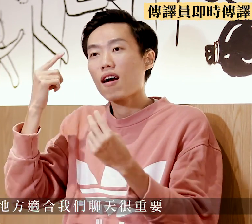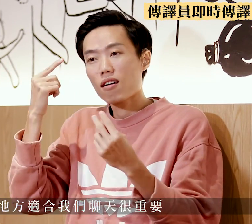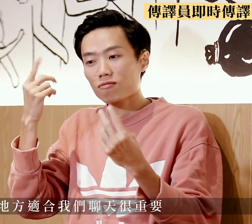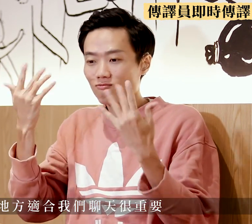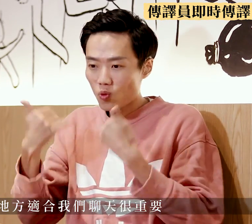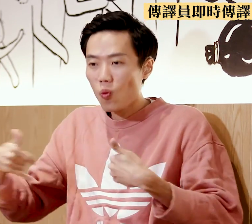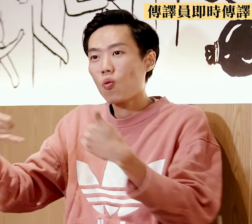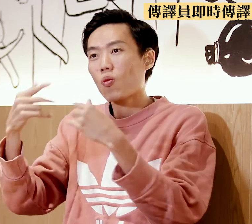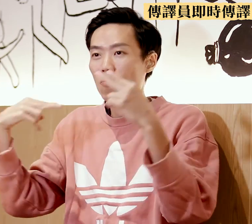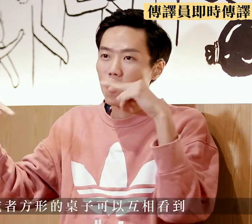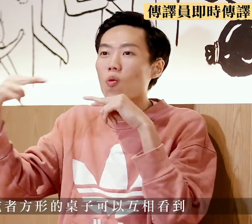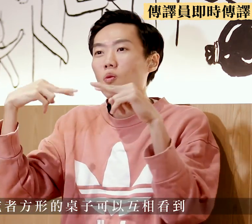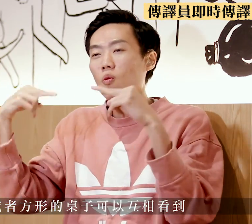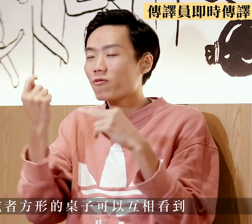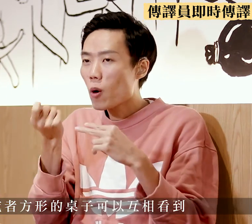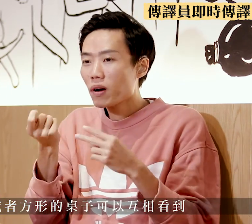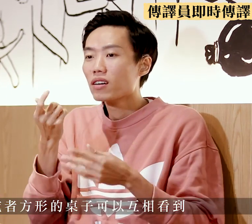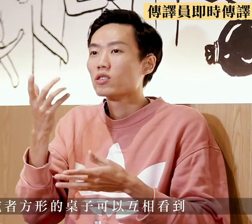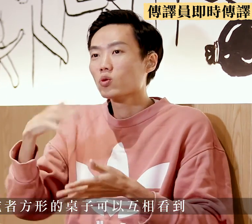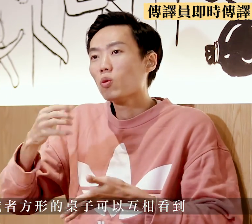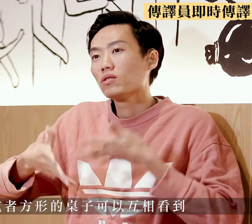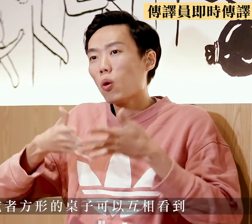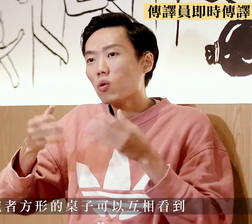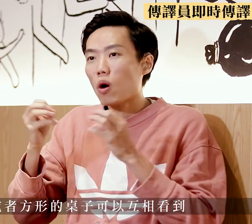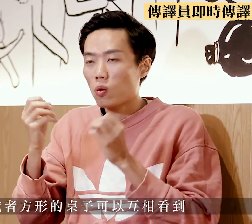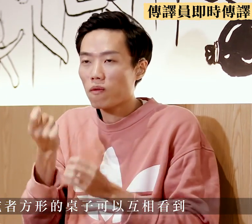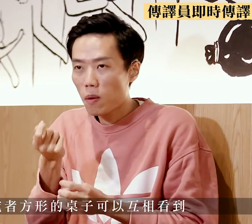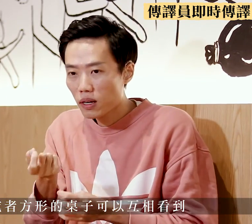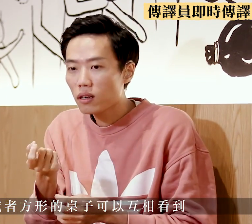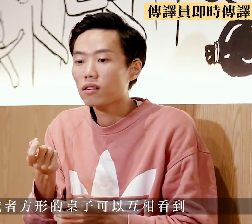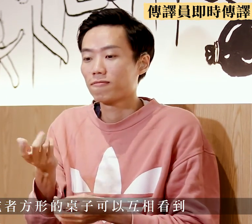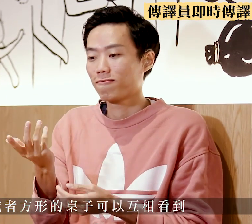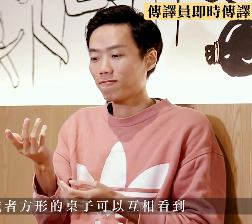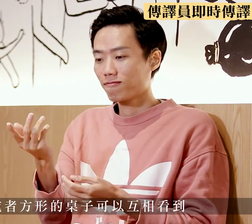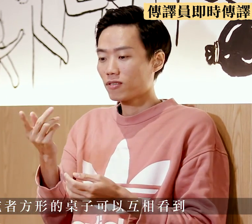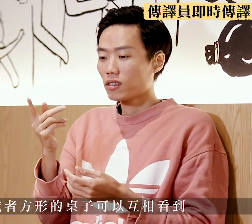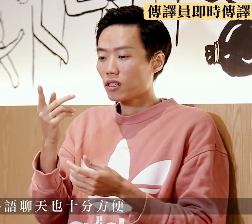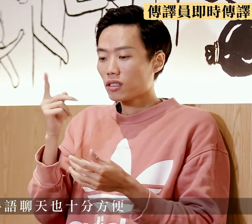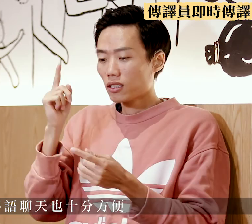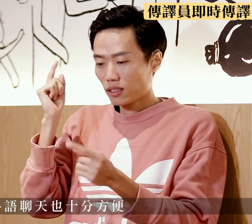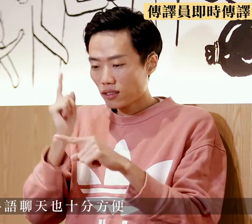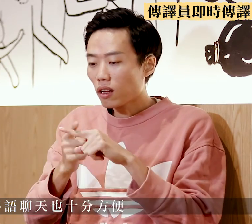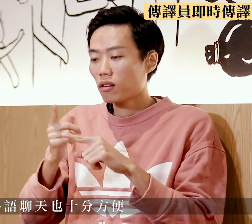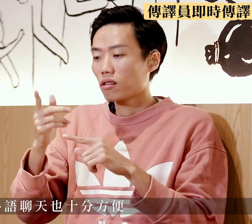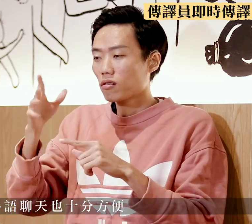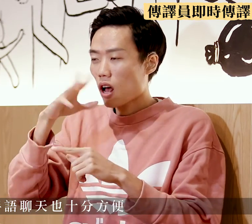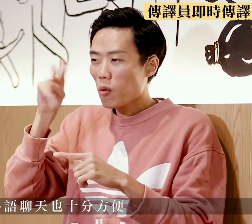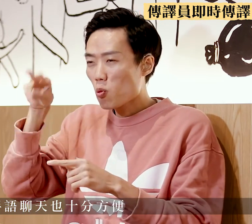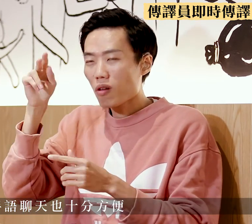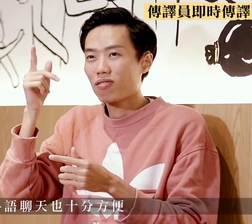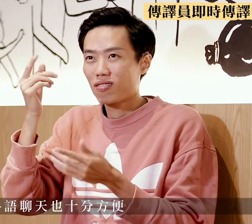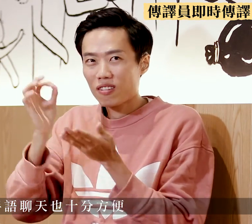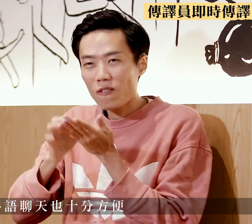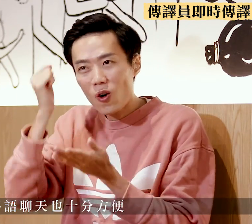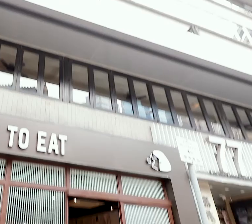傾偈好重要啦。因為如果可能圓台或者方形嘅話，佢哋可以互相見到啦，咁用手語傾偈都好方便